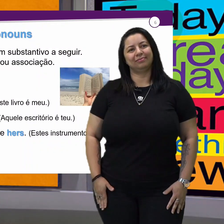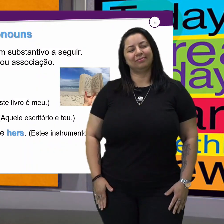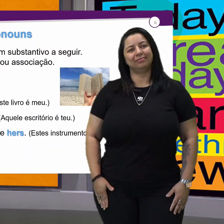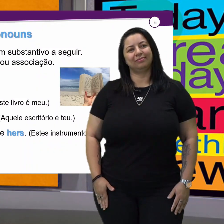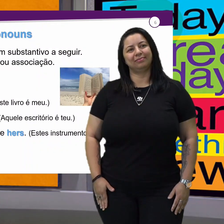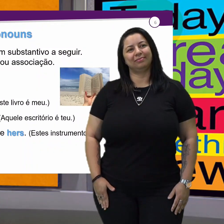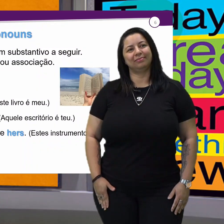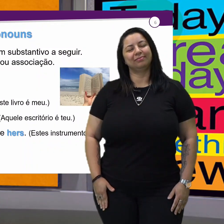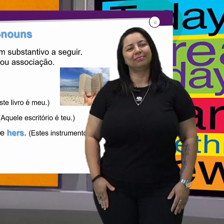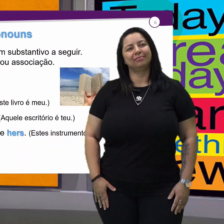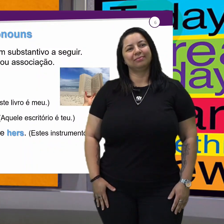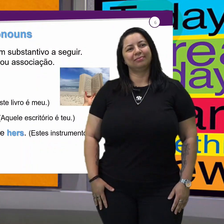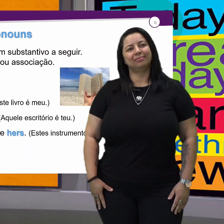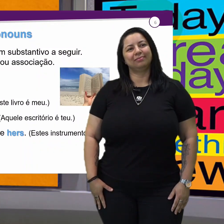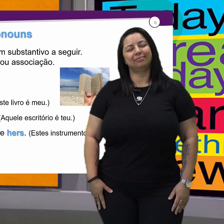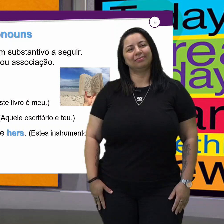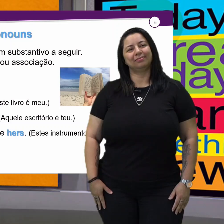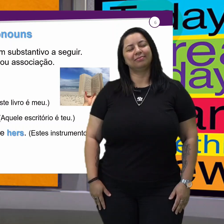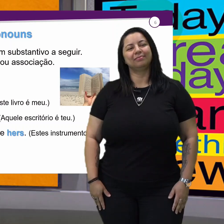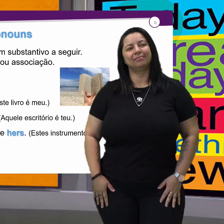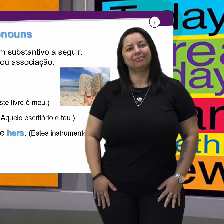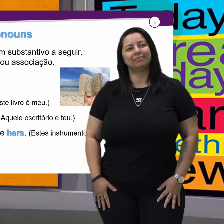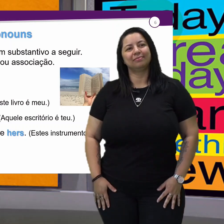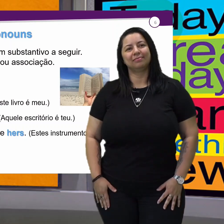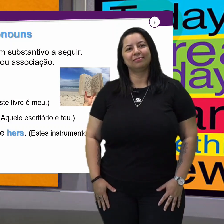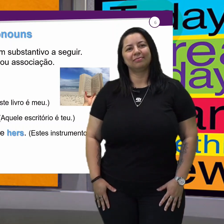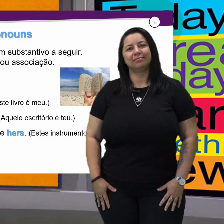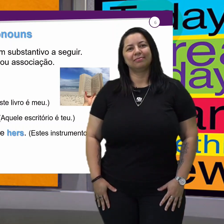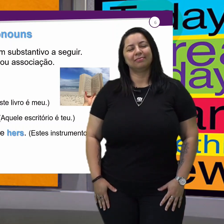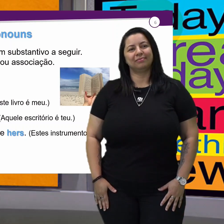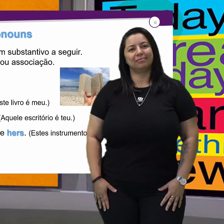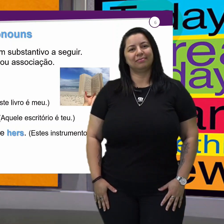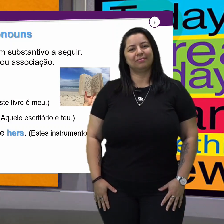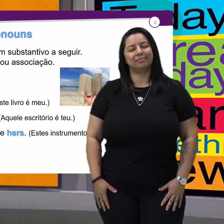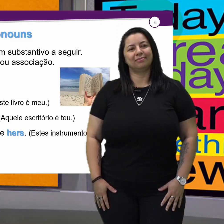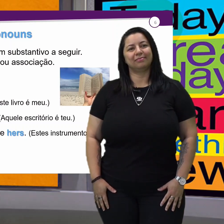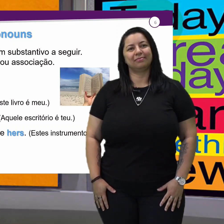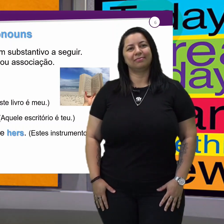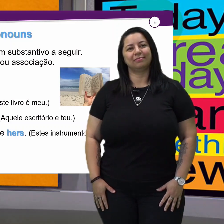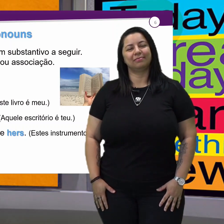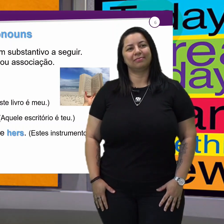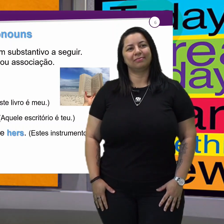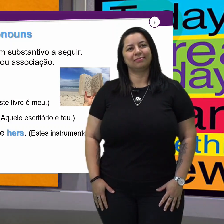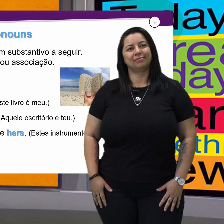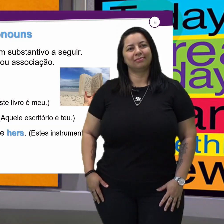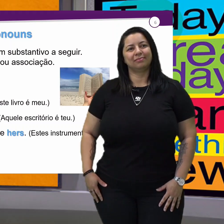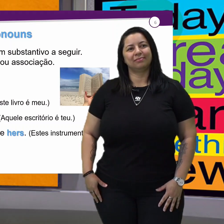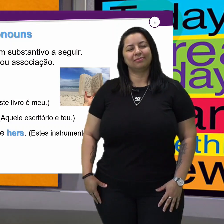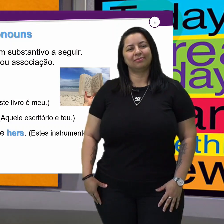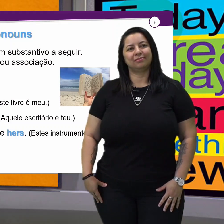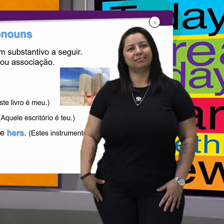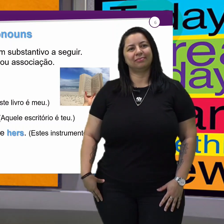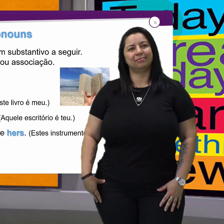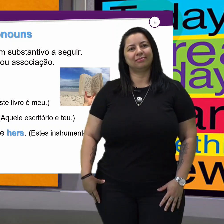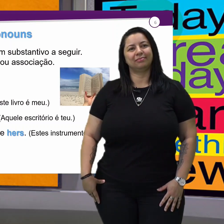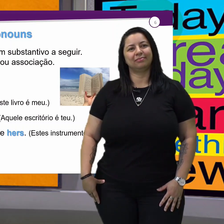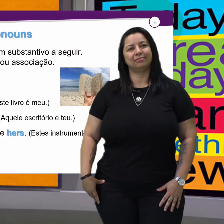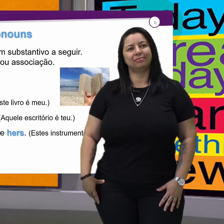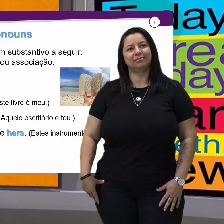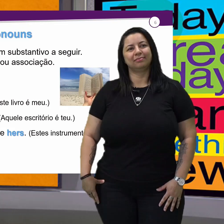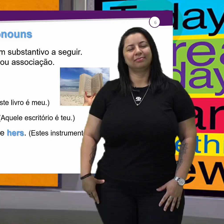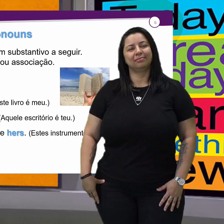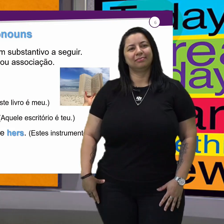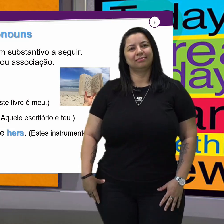substantivo para poder ser usado. Na verdade, ele não precisa. Ele trabalha de uma forma independente. Ele não vem... Ele